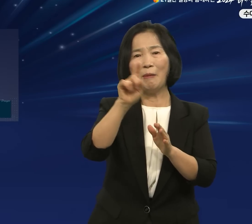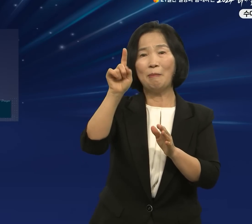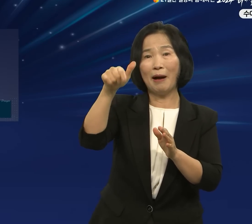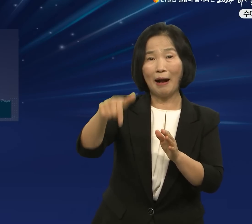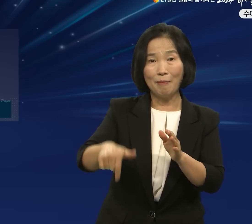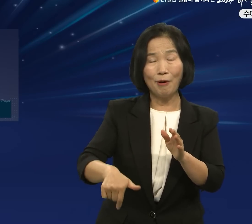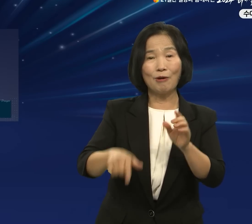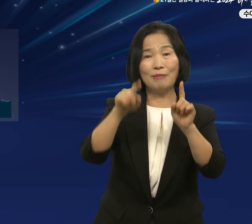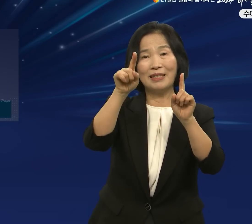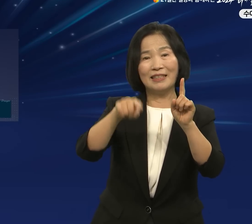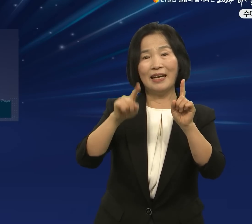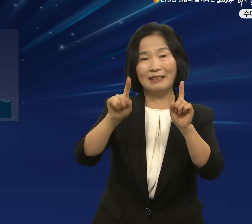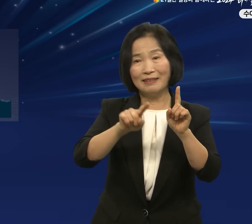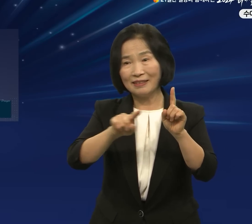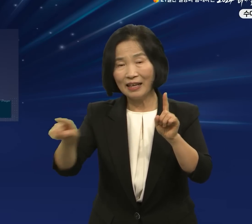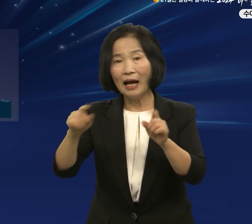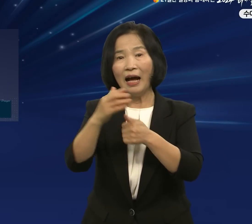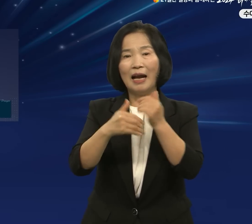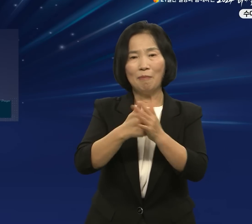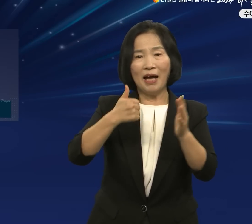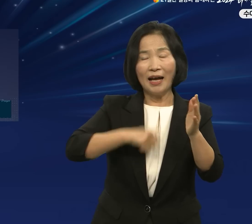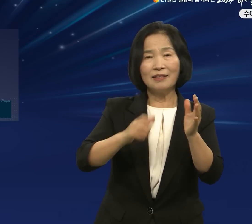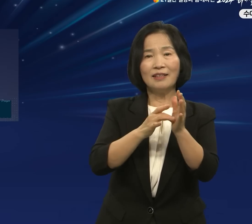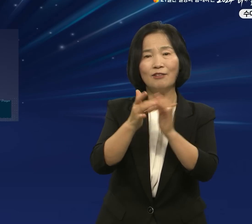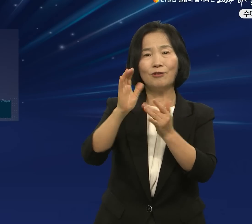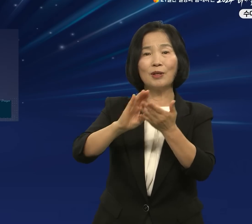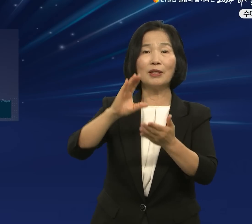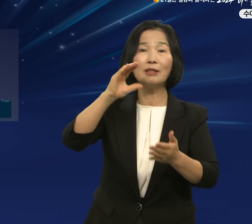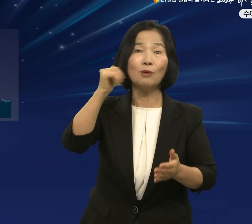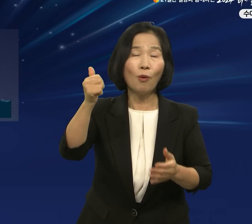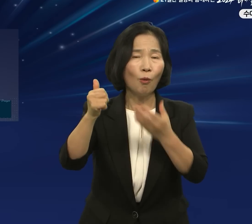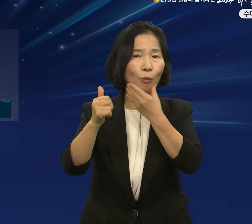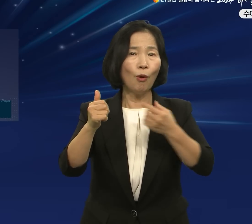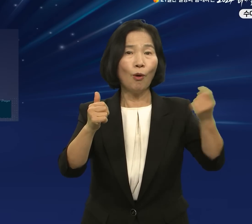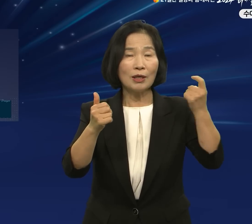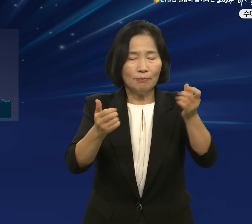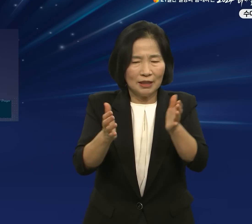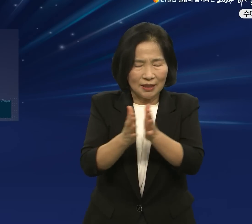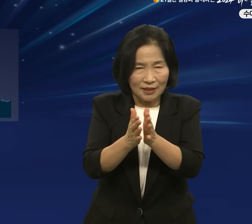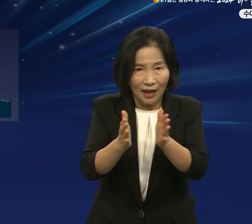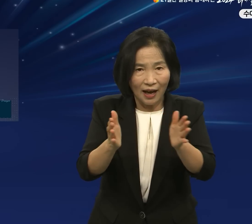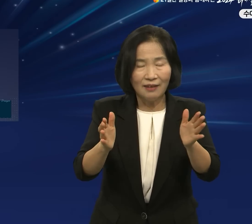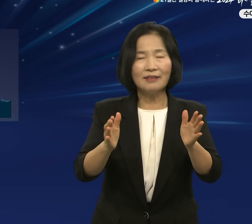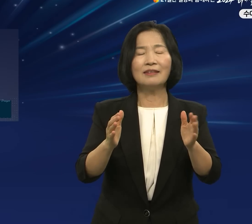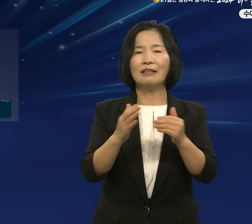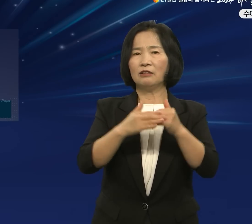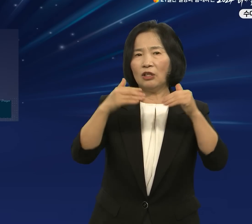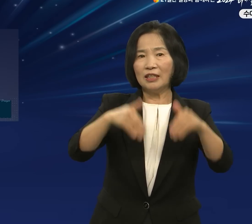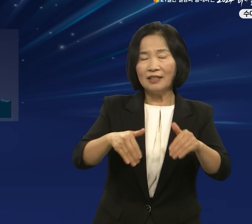말씀이 하나님의 아들 예수 그리스도의 복음의 시작이라 선지자 이사야의 글에라고 시작합니다.